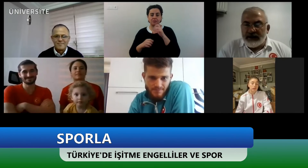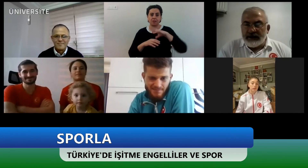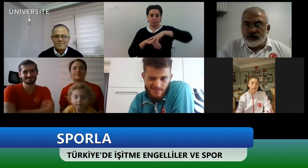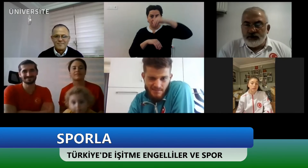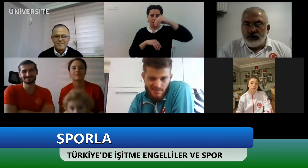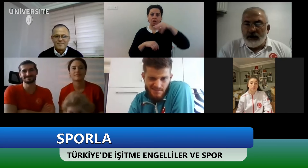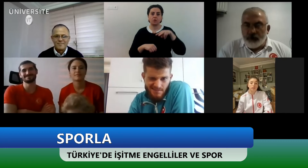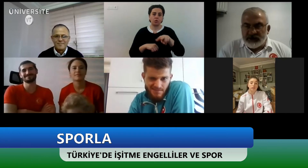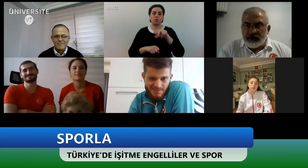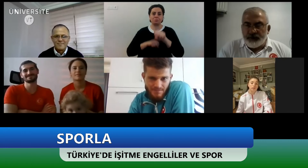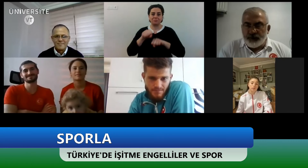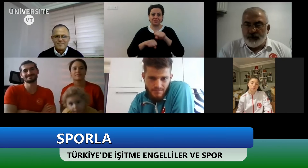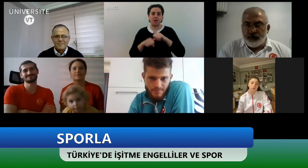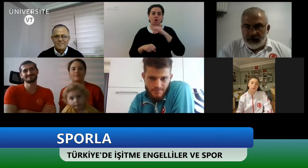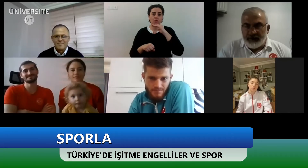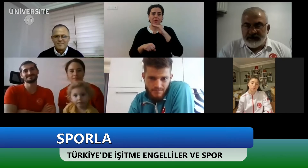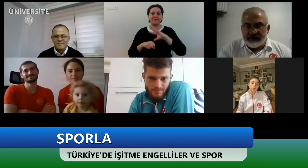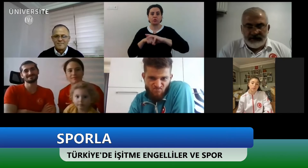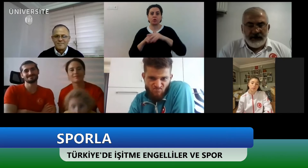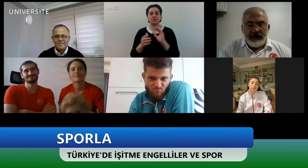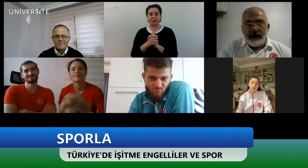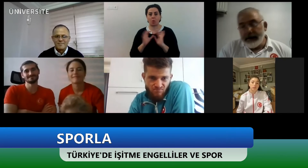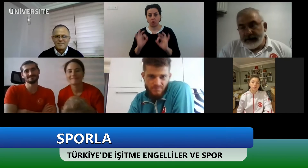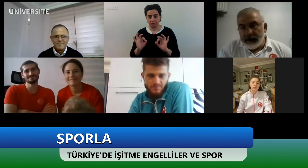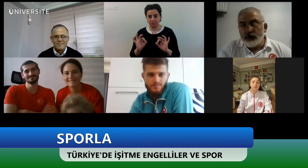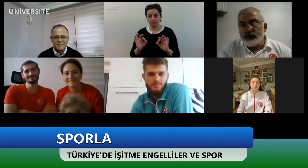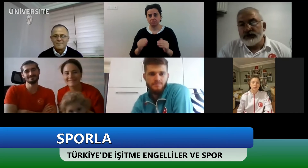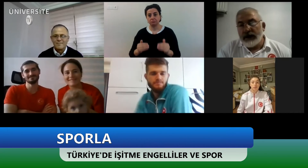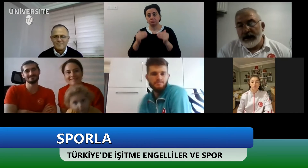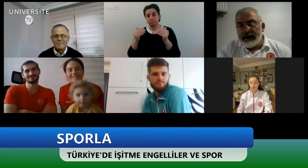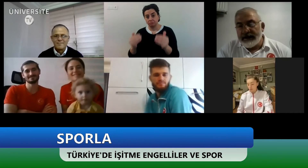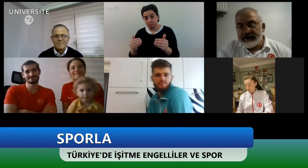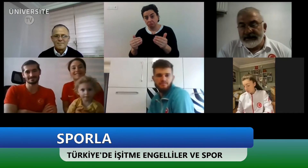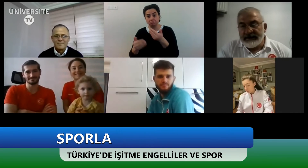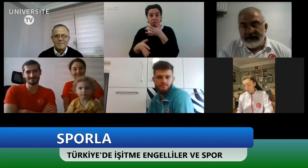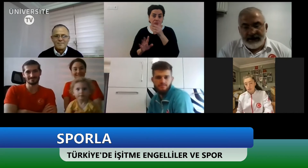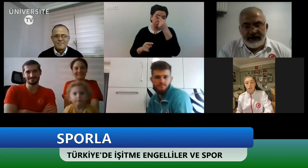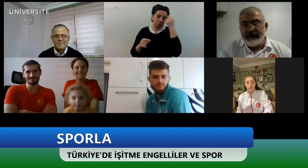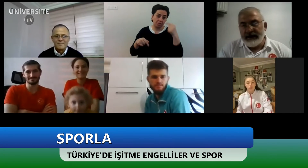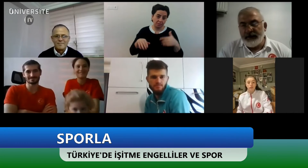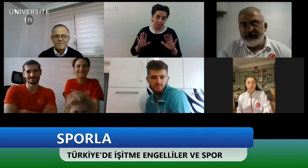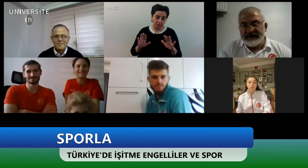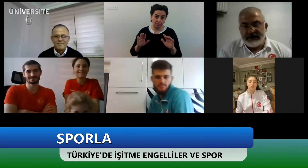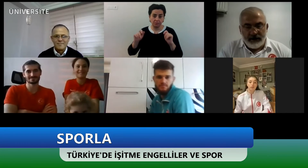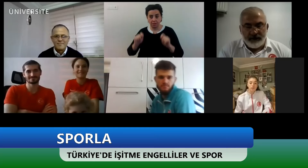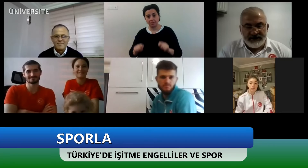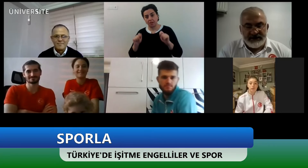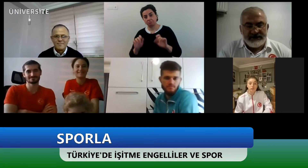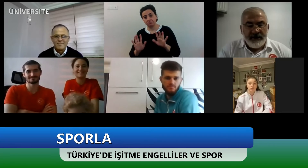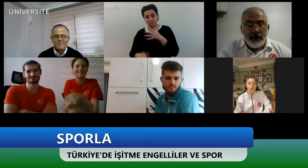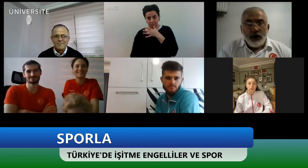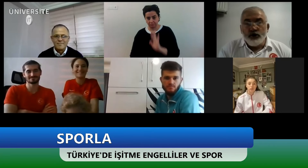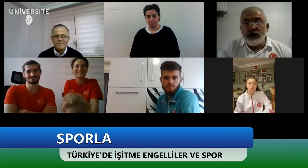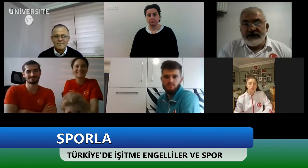bisikleti olarak Dünya Avrupa Şampiyonu yapacaktık. Erteliyoruz, hala erteledik. Gene yapabilirsek devam